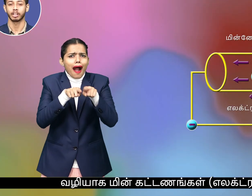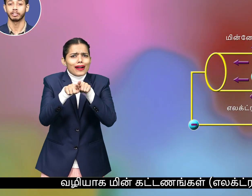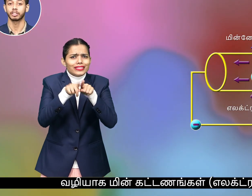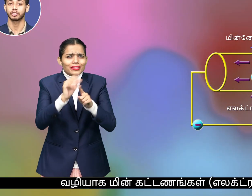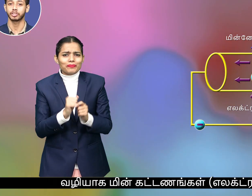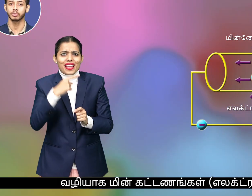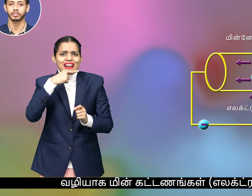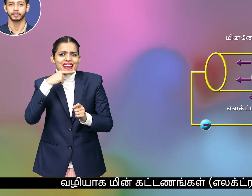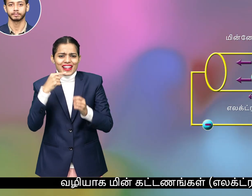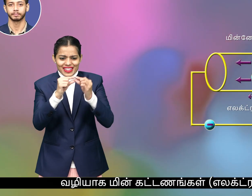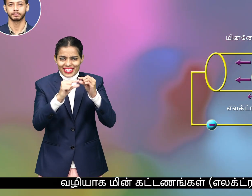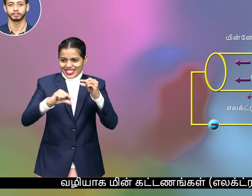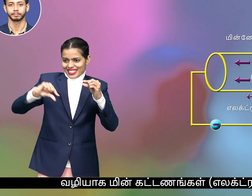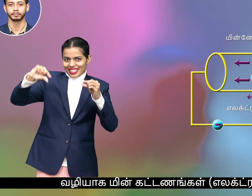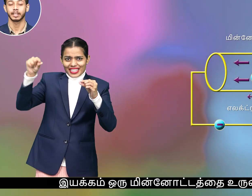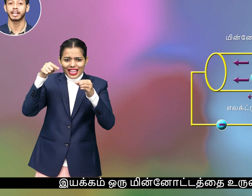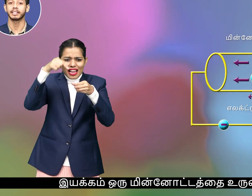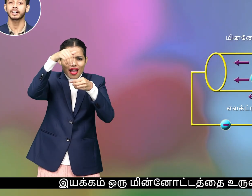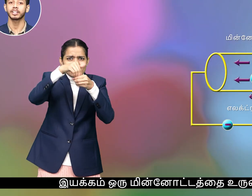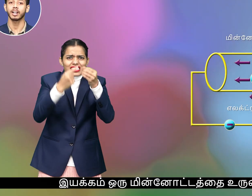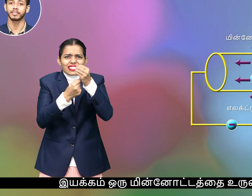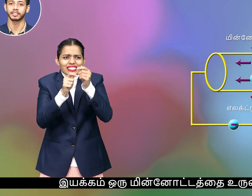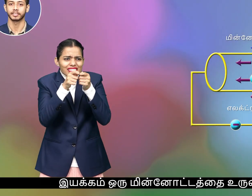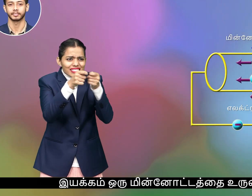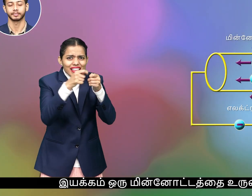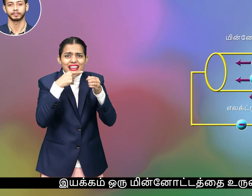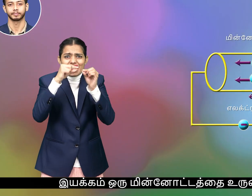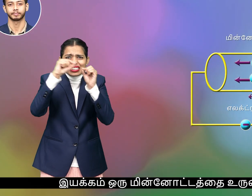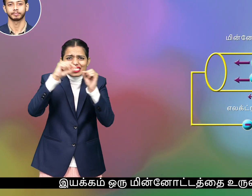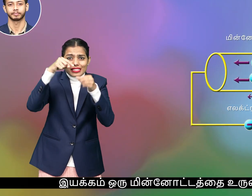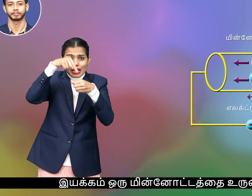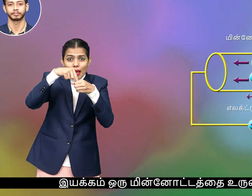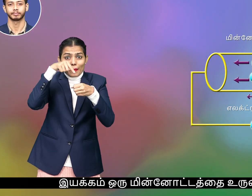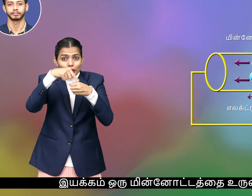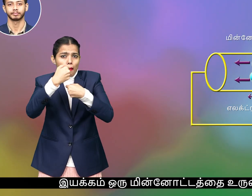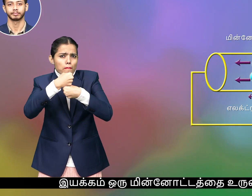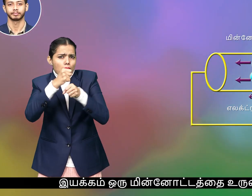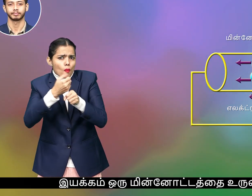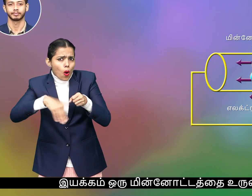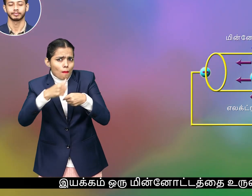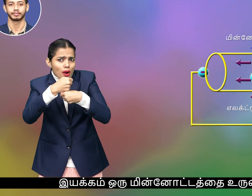மின்னேற்றம், அதாவது எலக்ட்ரான்கள் இயக்கம் ஒரு மின்னோட்டத்தை உருவாக்கும்.